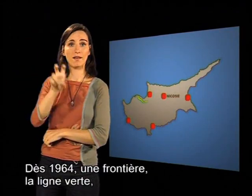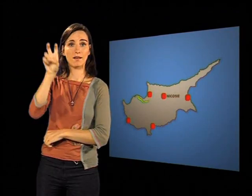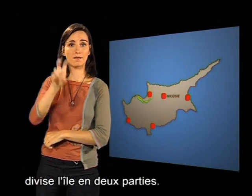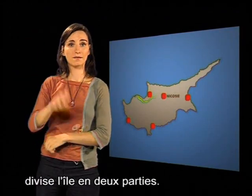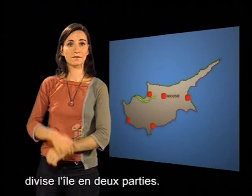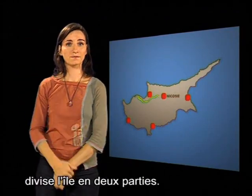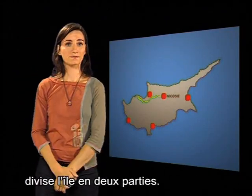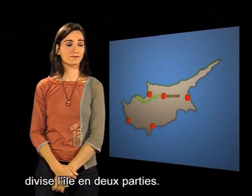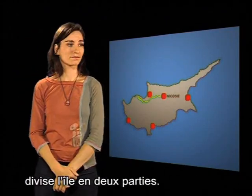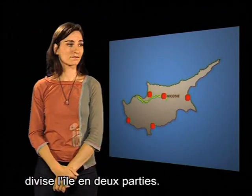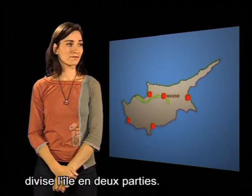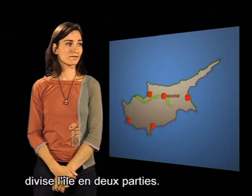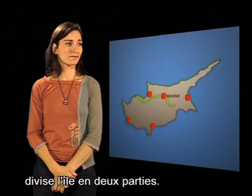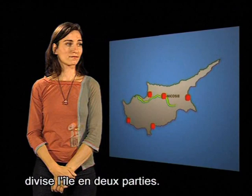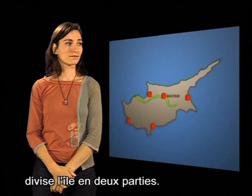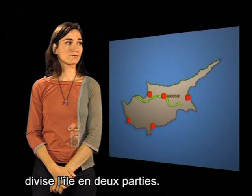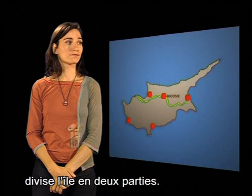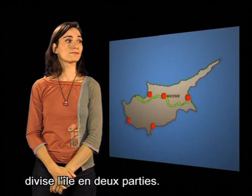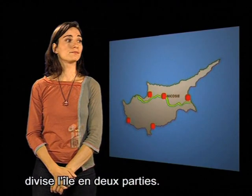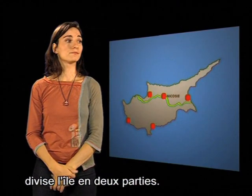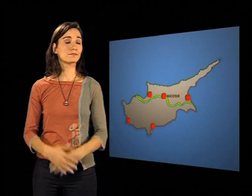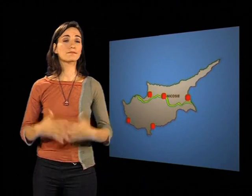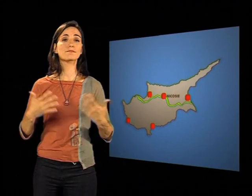verte, divise ville en deux parties.